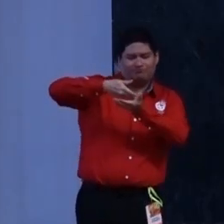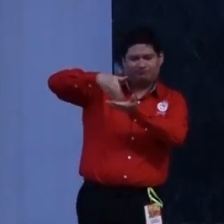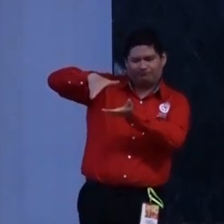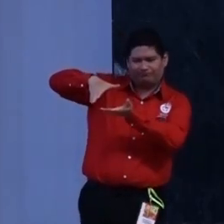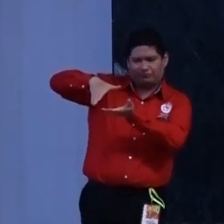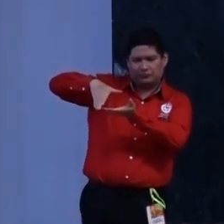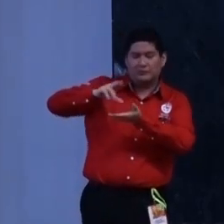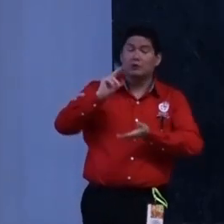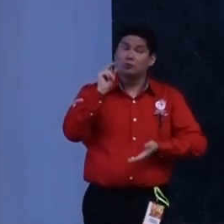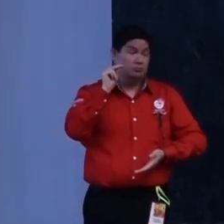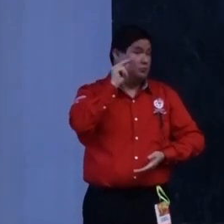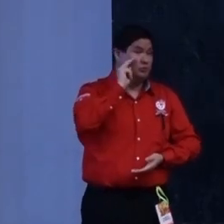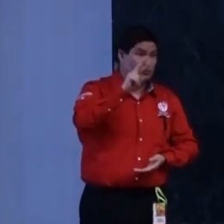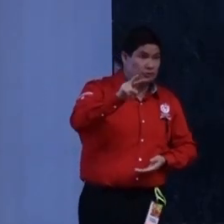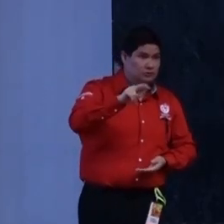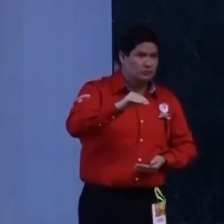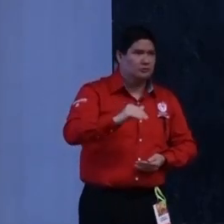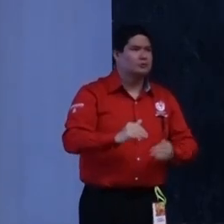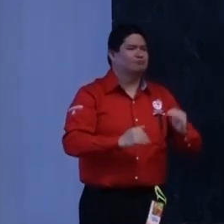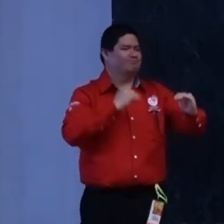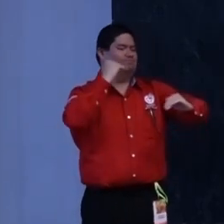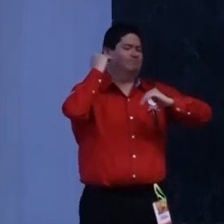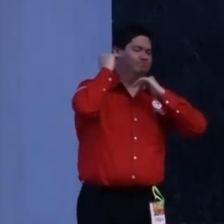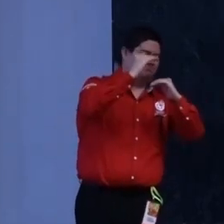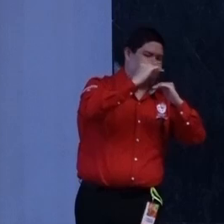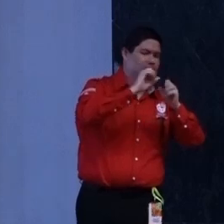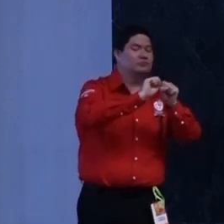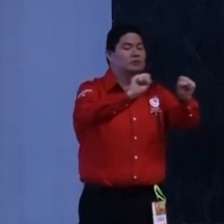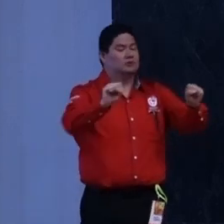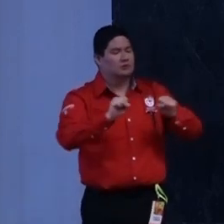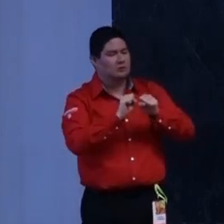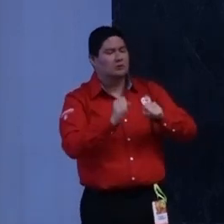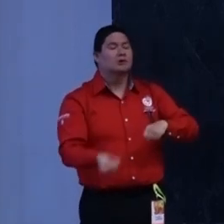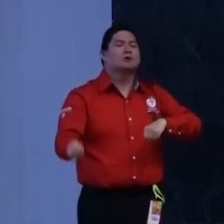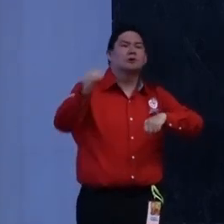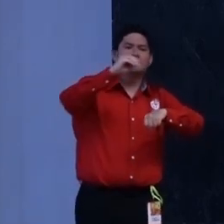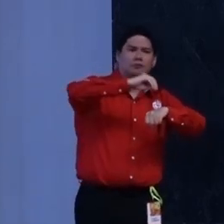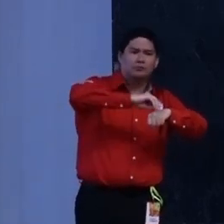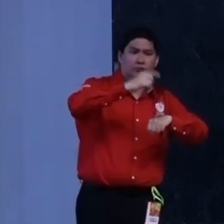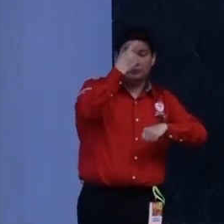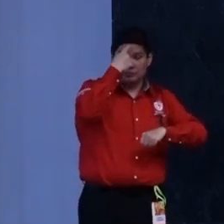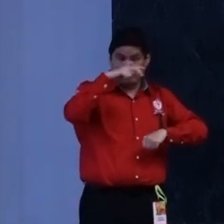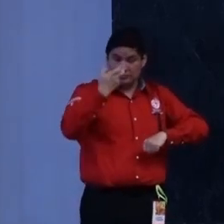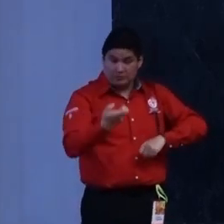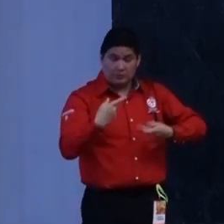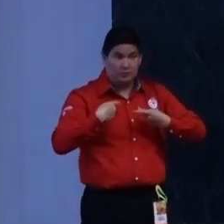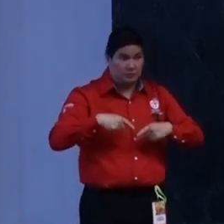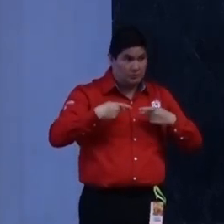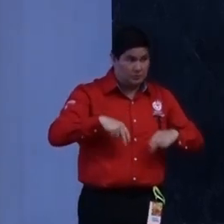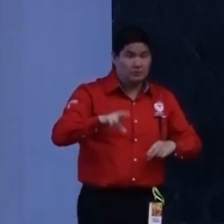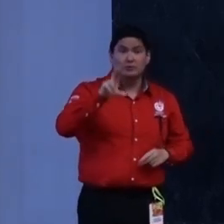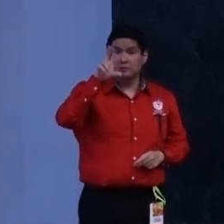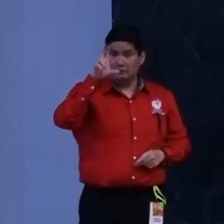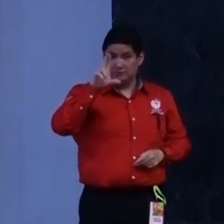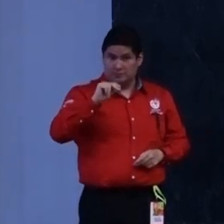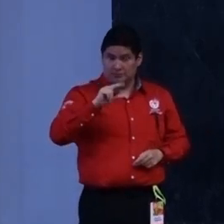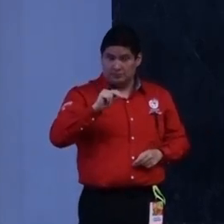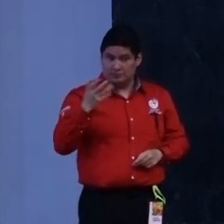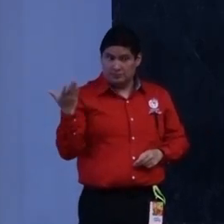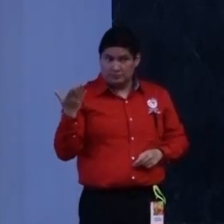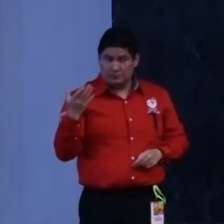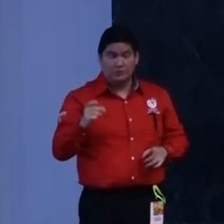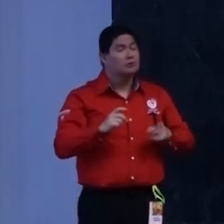excluye o no se ve las barreras sociales que nosotros hemos impuesto para que esa persona no